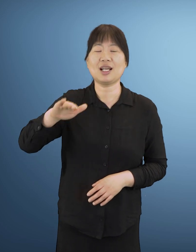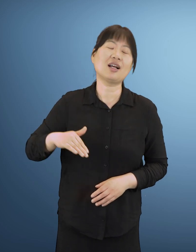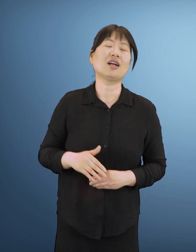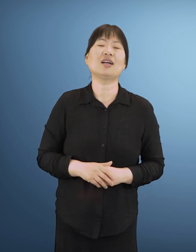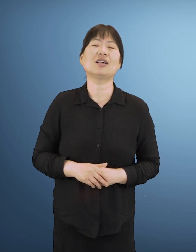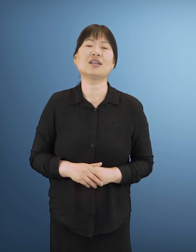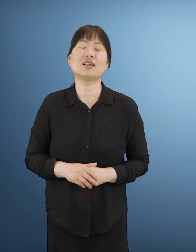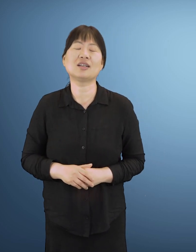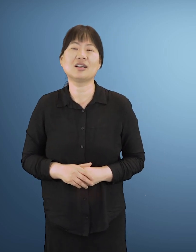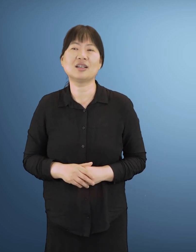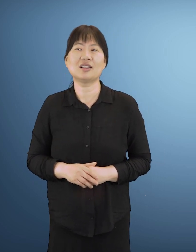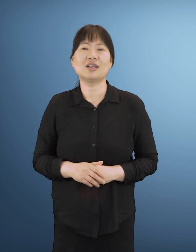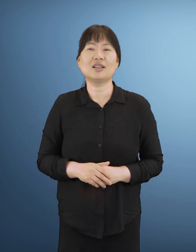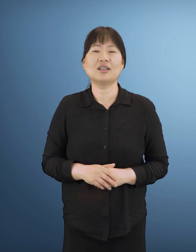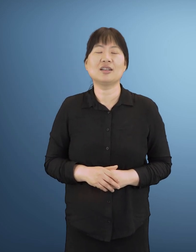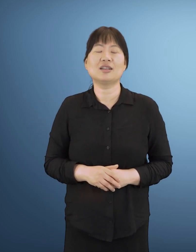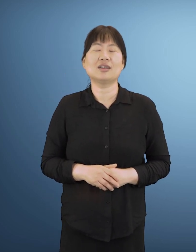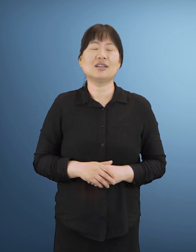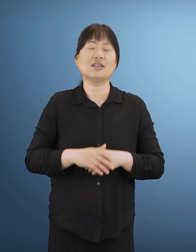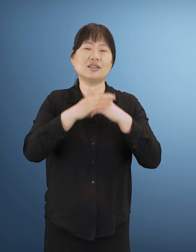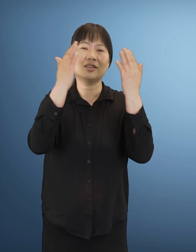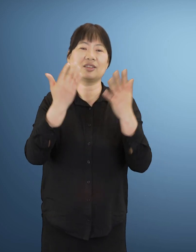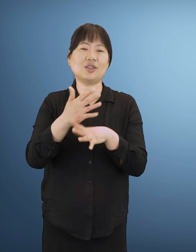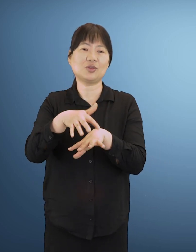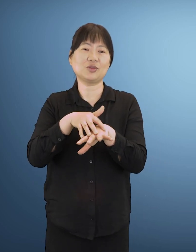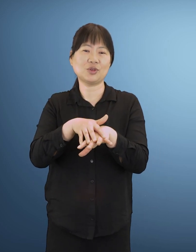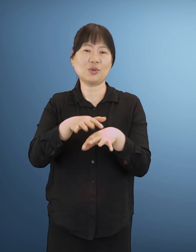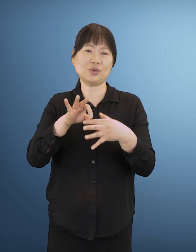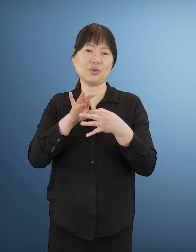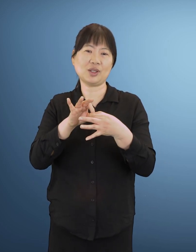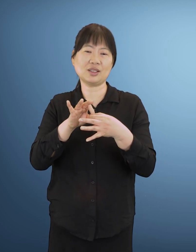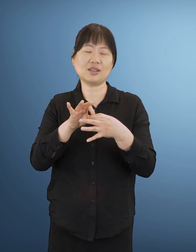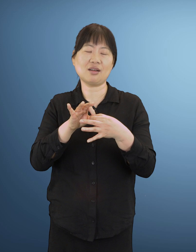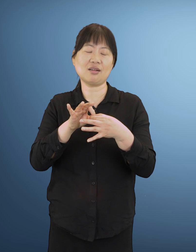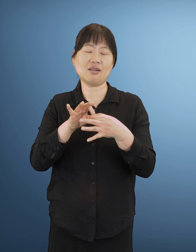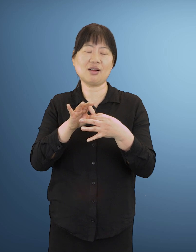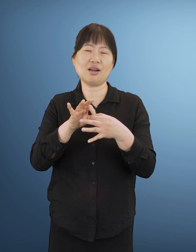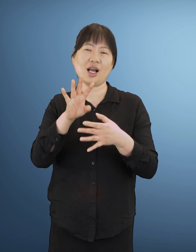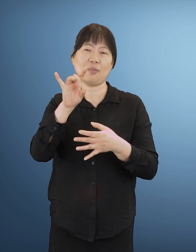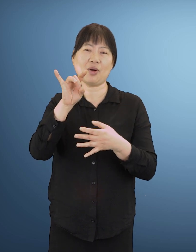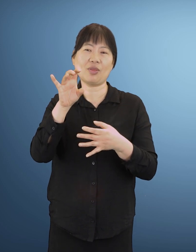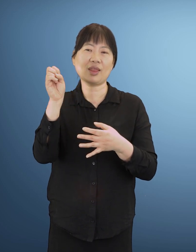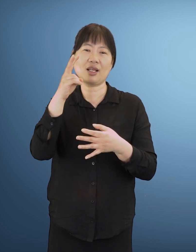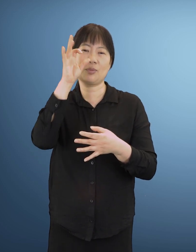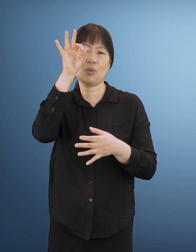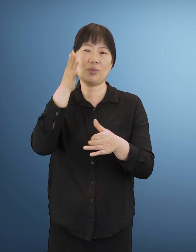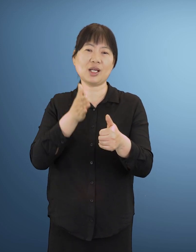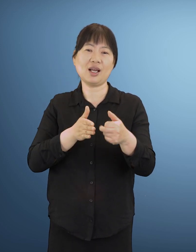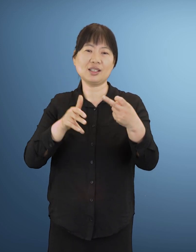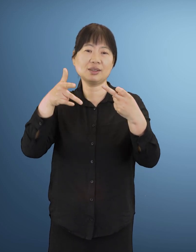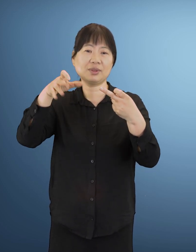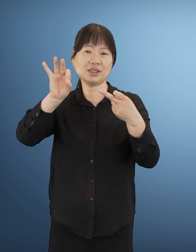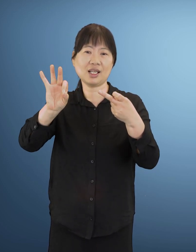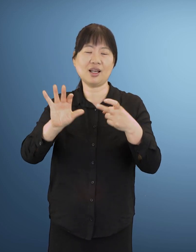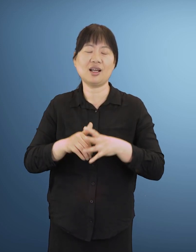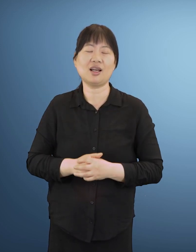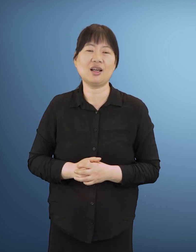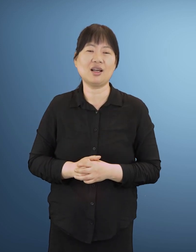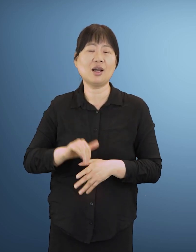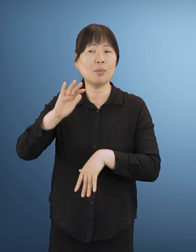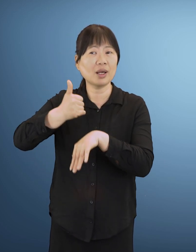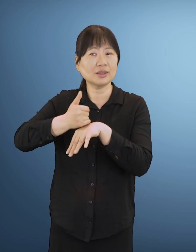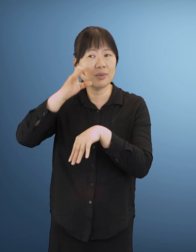전체 구조를 통해서 맥락을 좀 보도록 하죠. 12장을 보도록 하겠습니다.